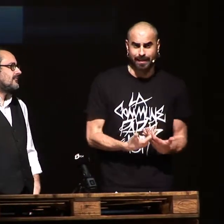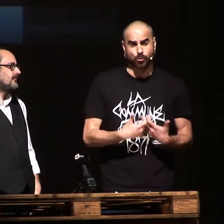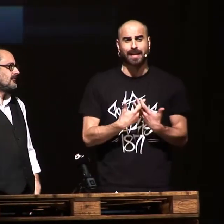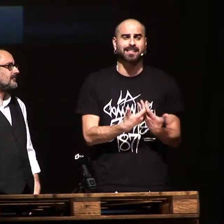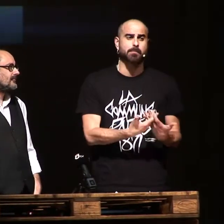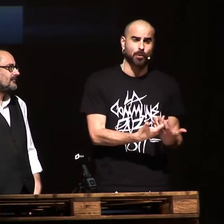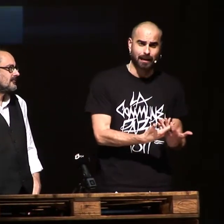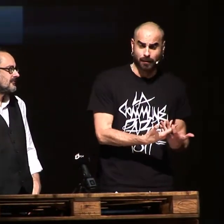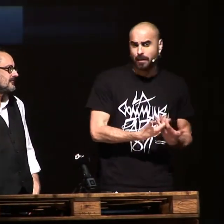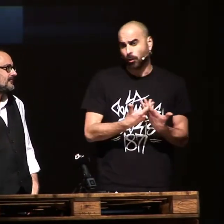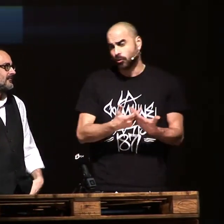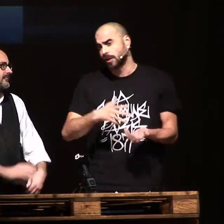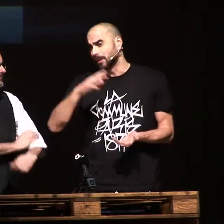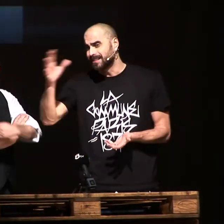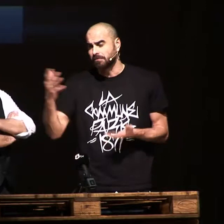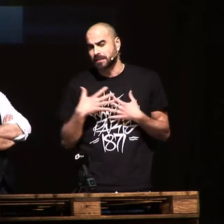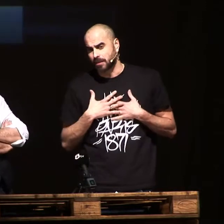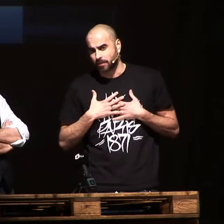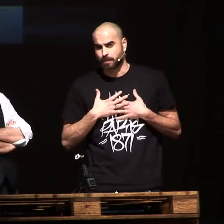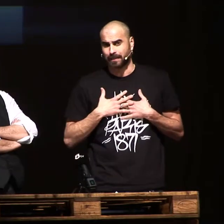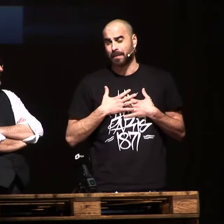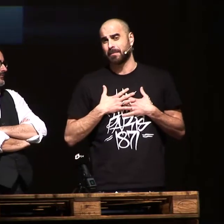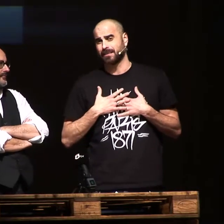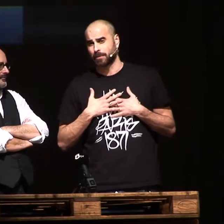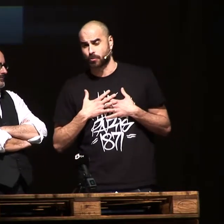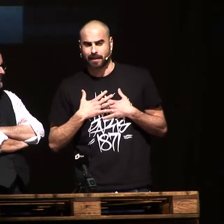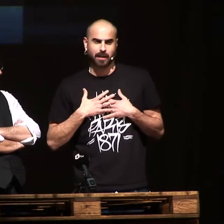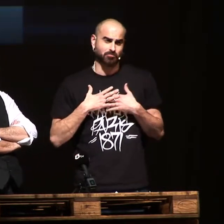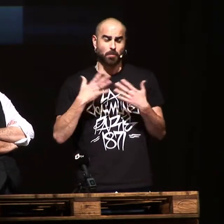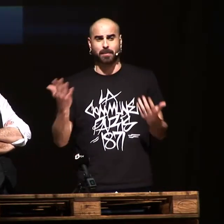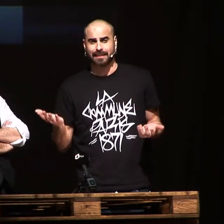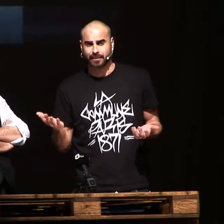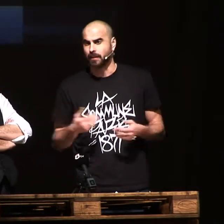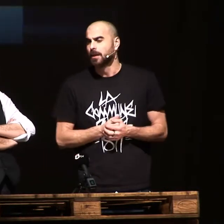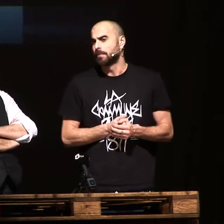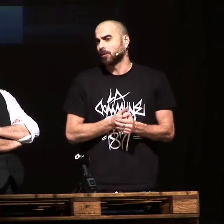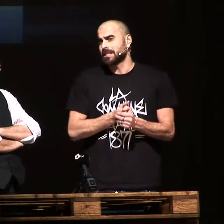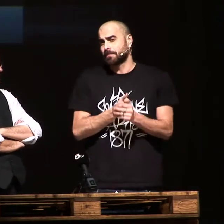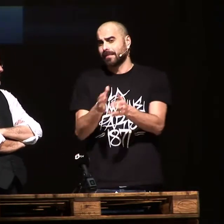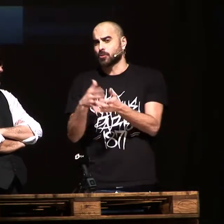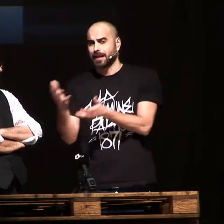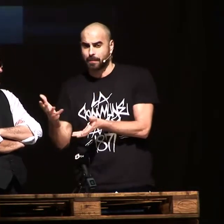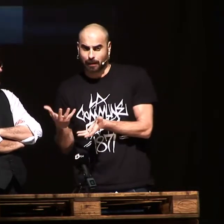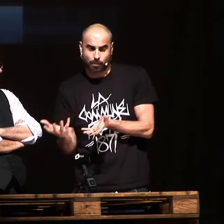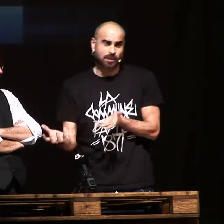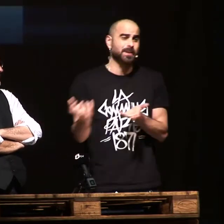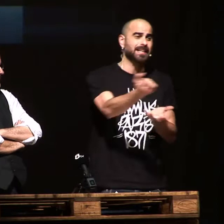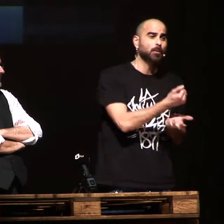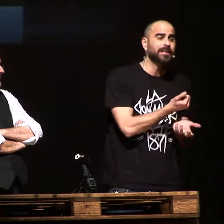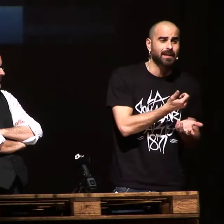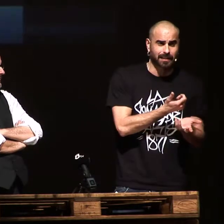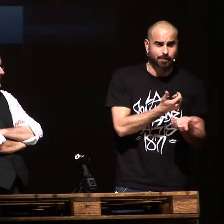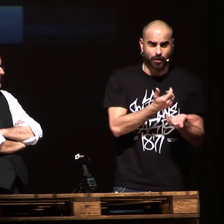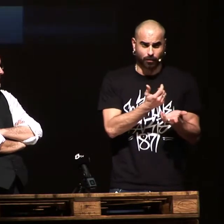les sobiranies. Sobiranies en plural. Alguns que utilitzen, des de la nostra perspectiva, malament el terme sobirania, o el perverteixen, perquè només parlen de sobirania per recuperar